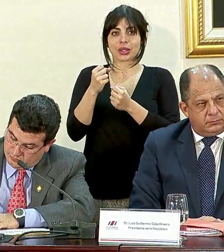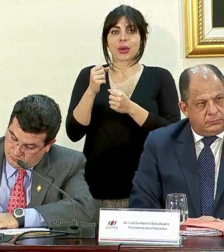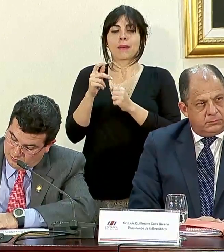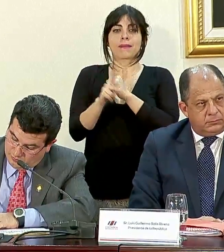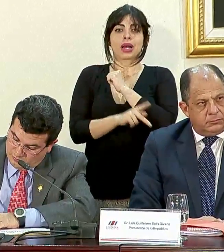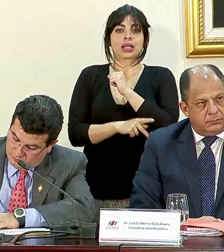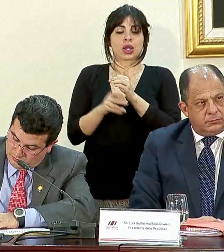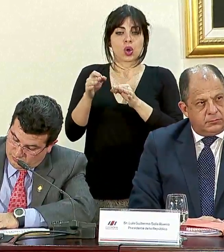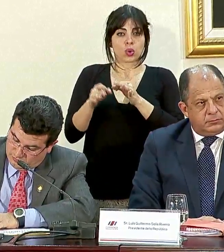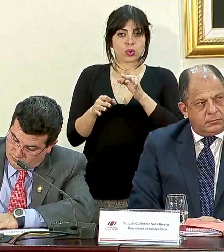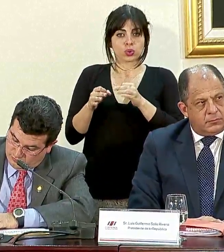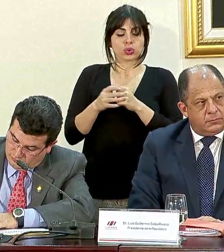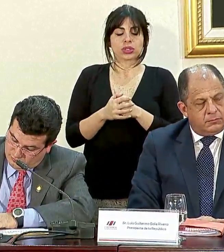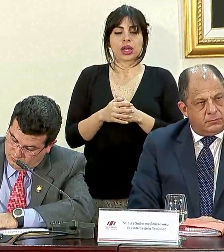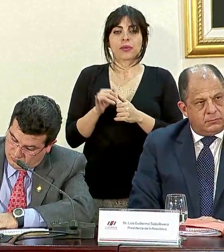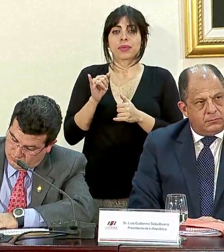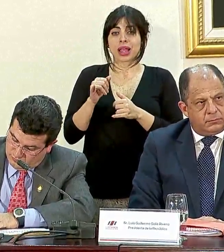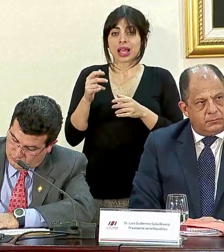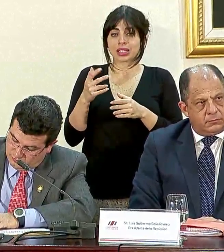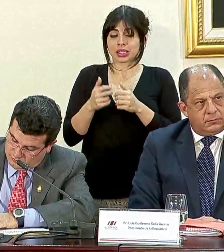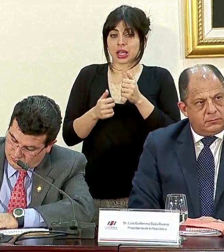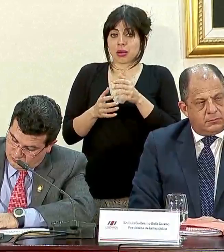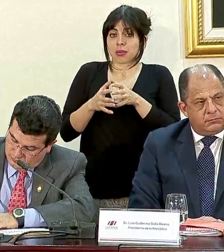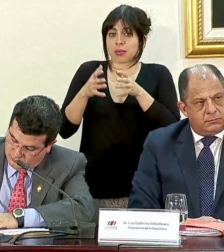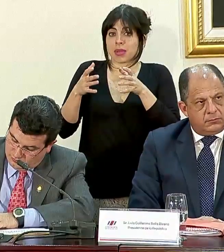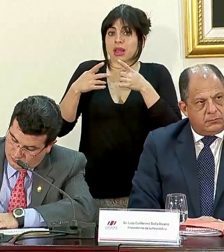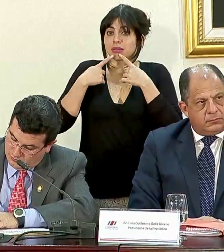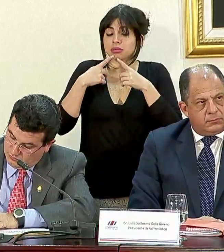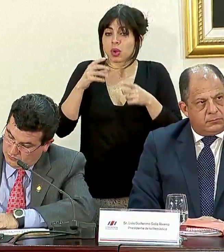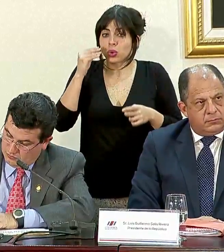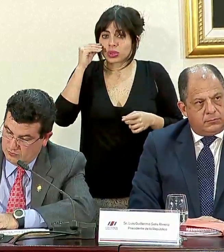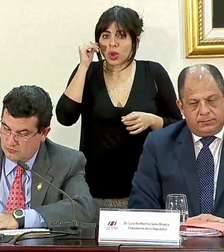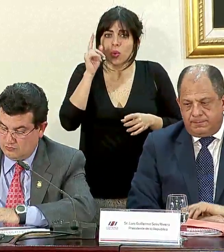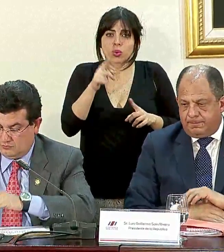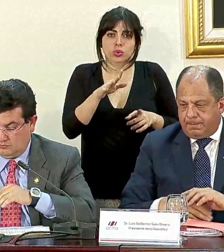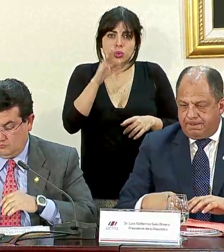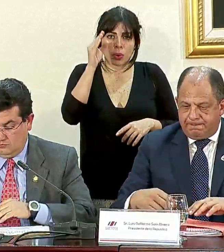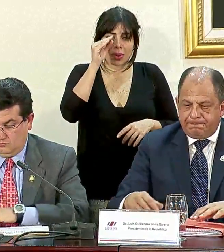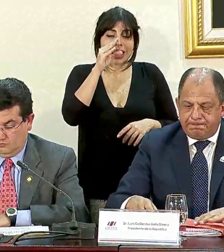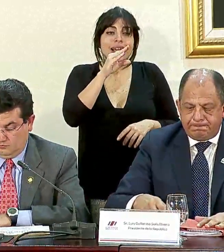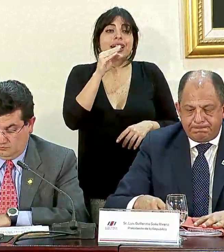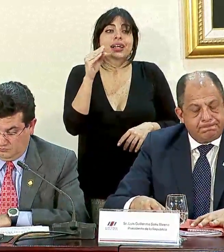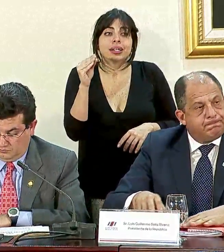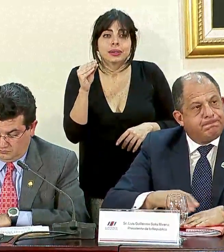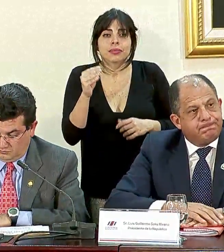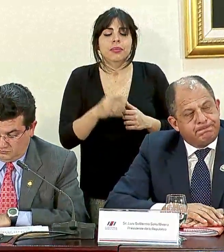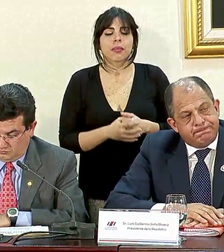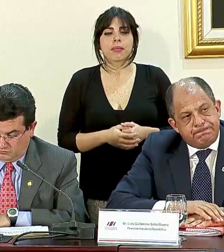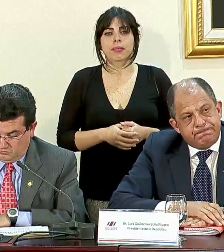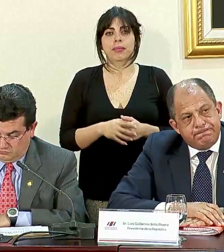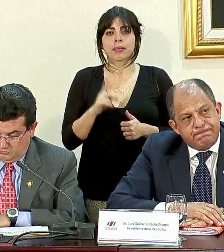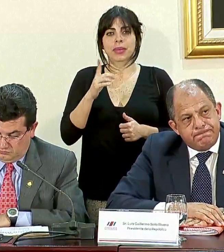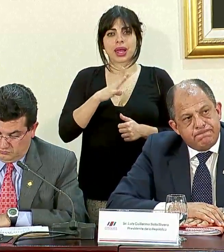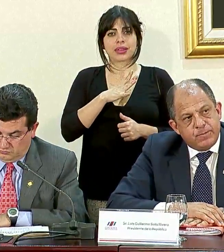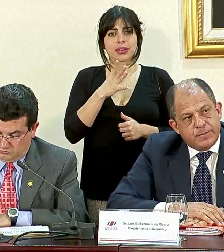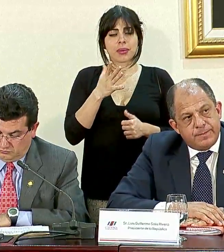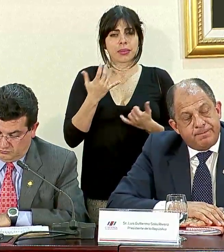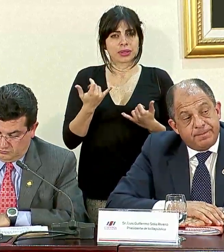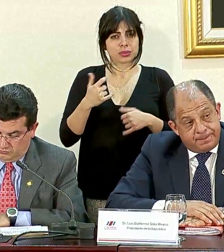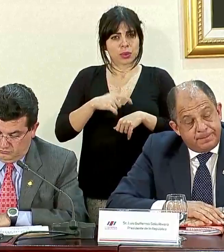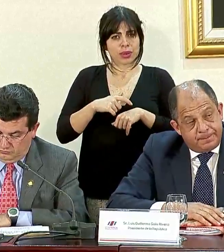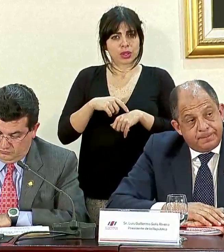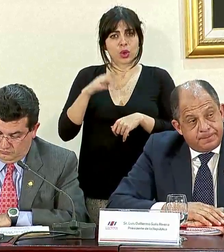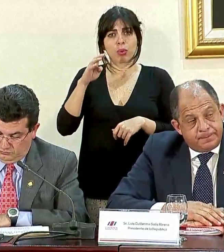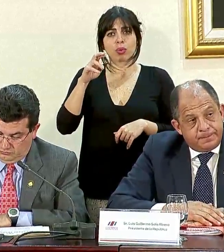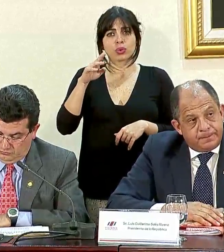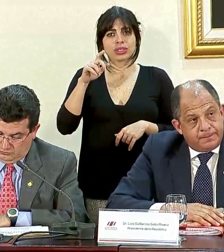Sobre ese aumento de las declaraciones de Óscar Arias, ¿cuál es su opinión? Y la primera dama anda en